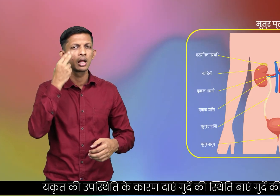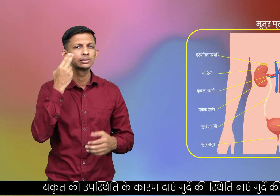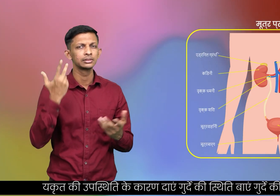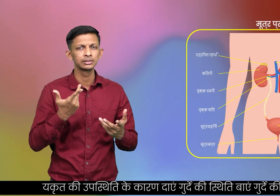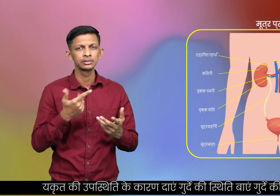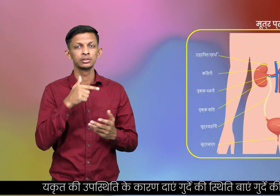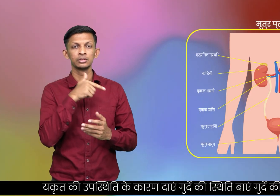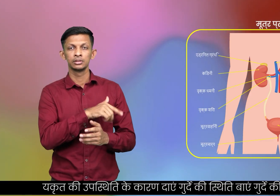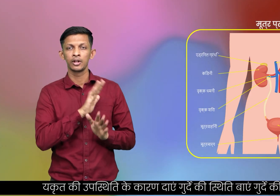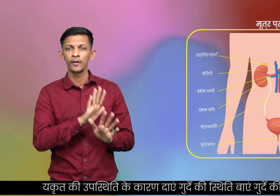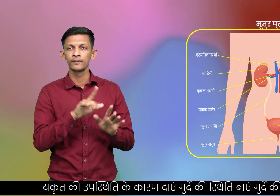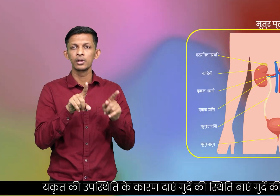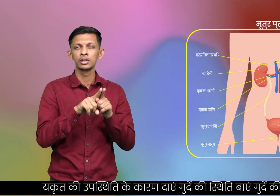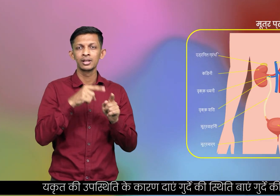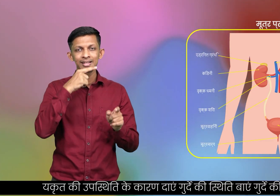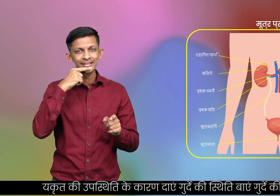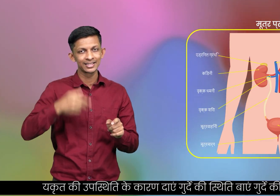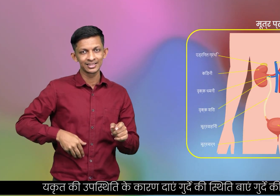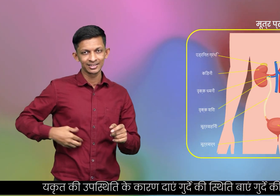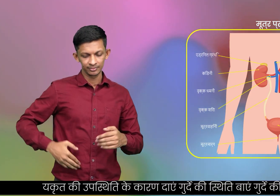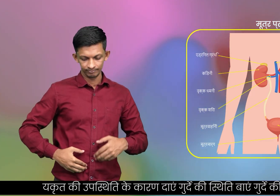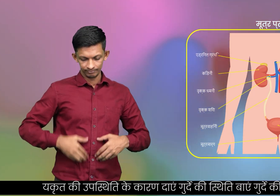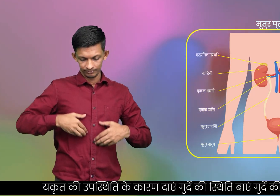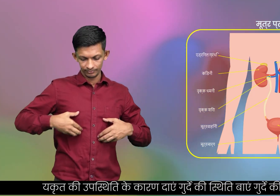की तुलना में कम होता है।